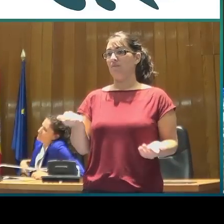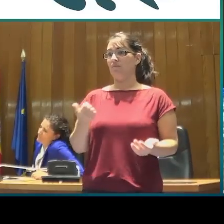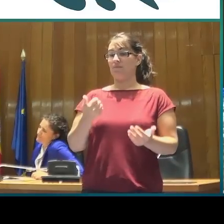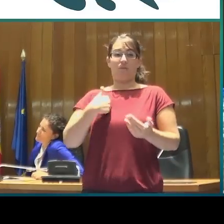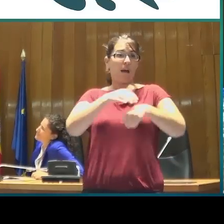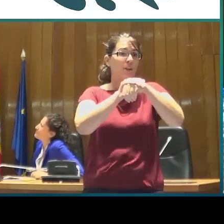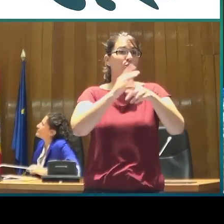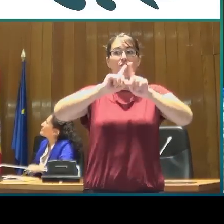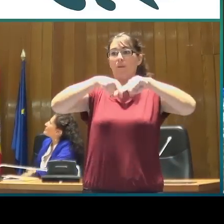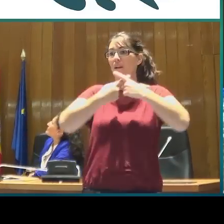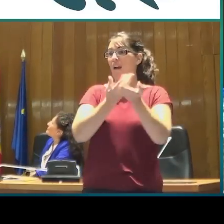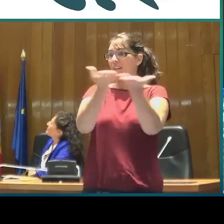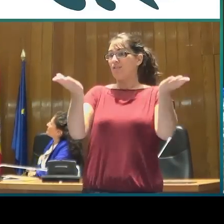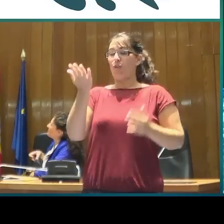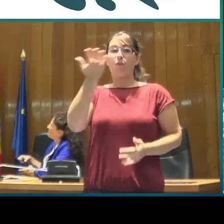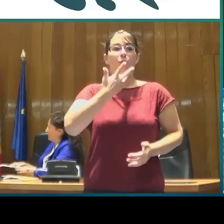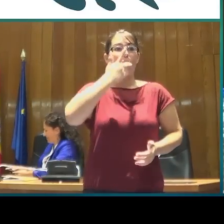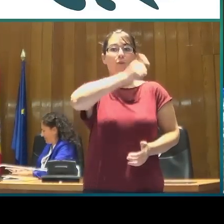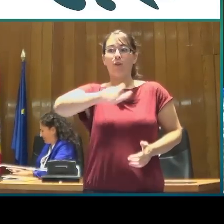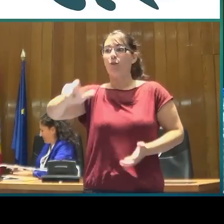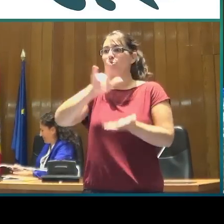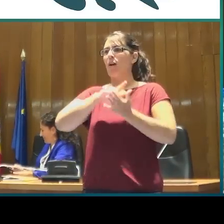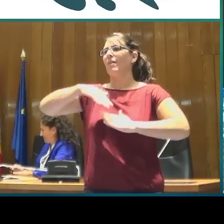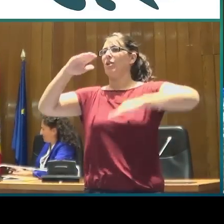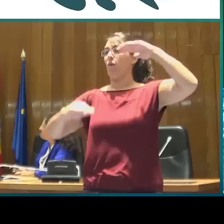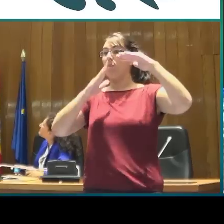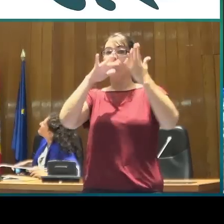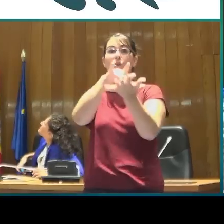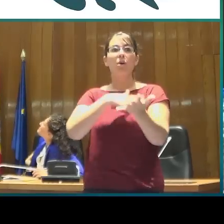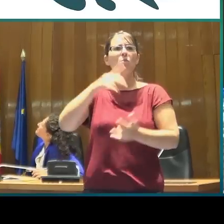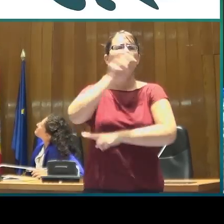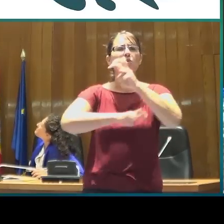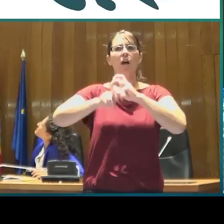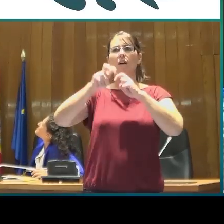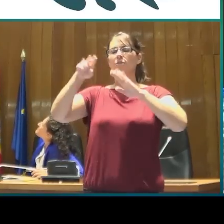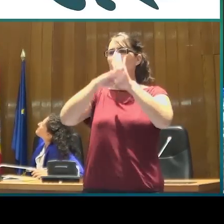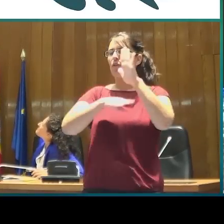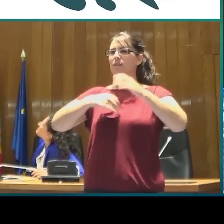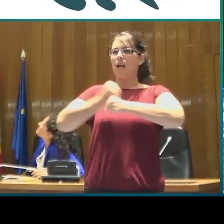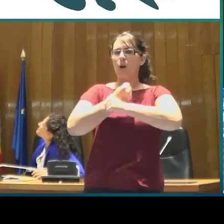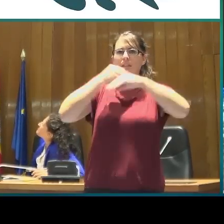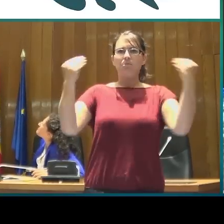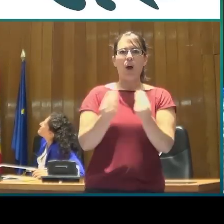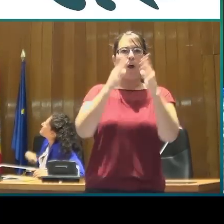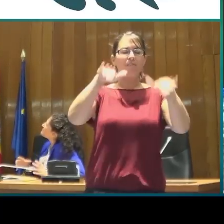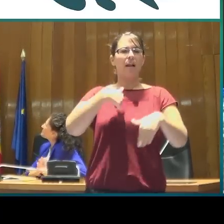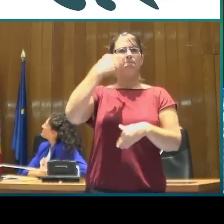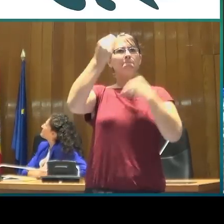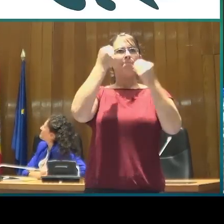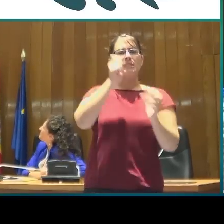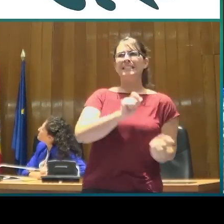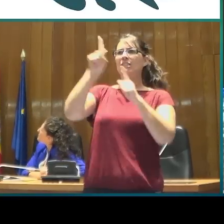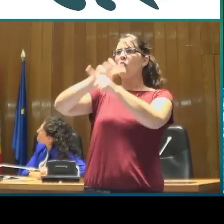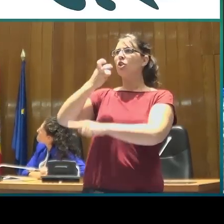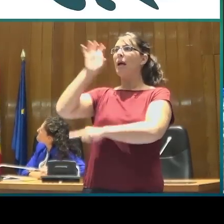amigos, nuestros familiares o nuestros conocidos cuando, en busca de unas mejores condiciones laborales, emigran a otro país en el que se habla una lengua que desconocen.